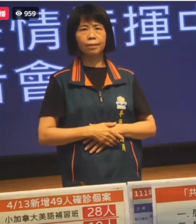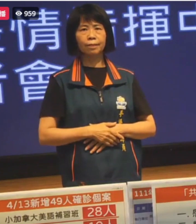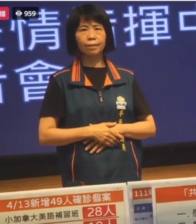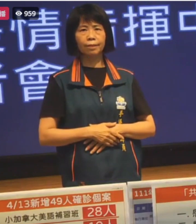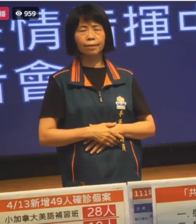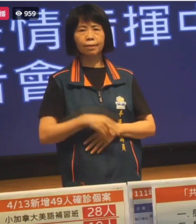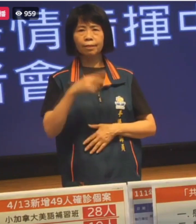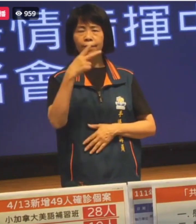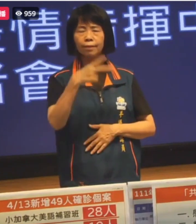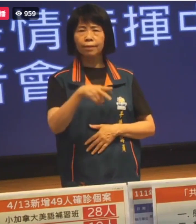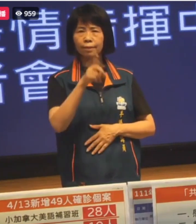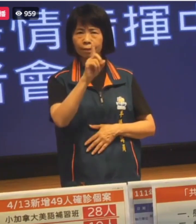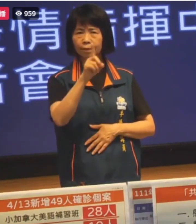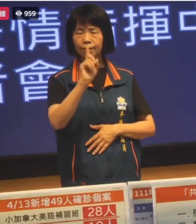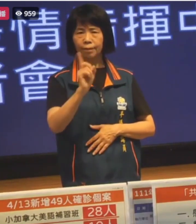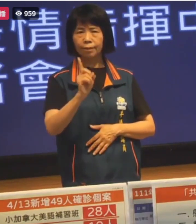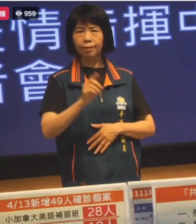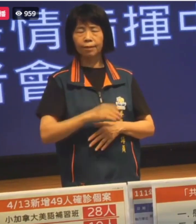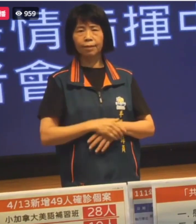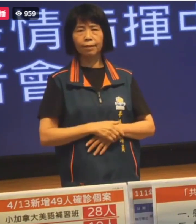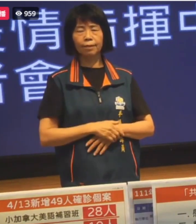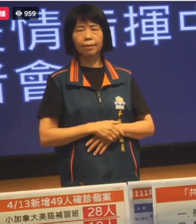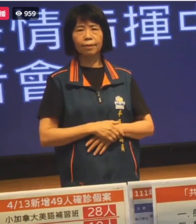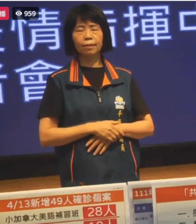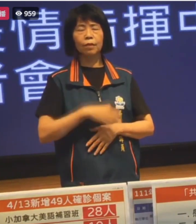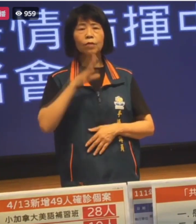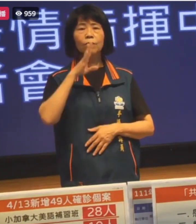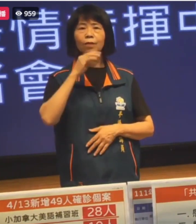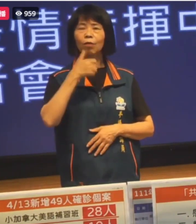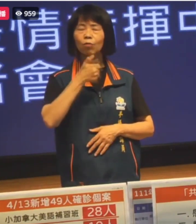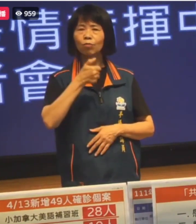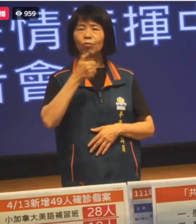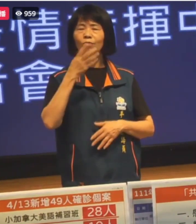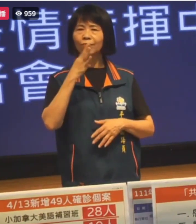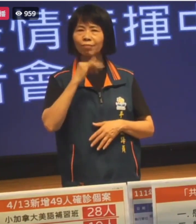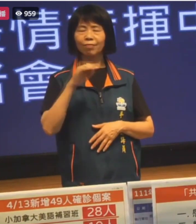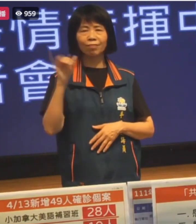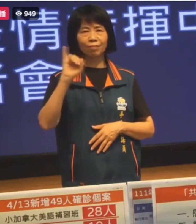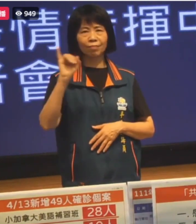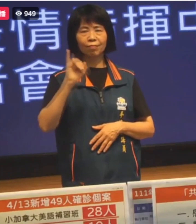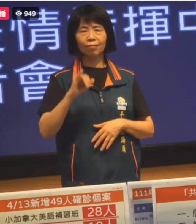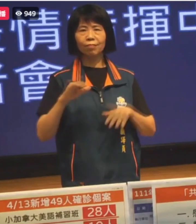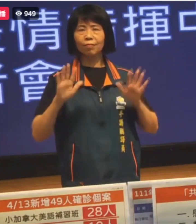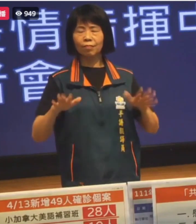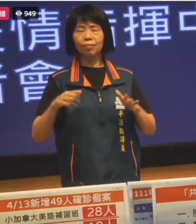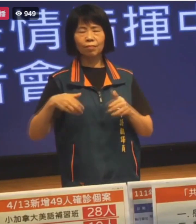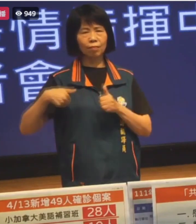所以还有一个就是这个一个50多岁的女性哈，那